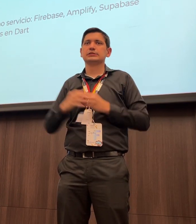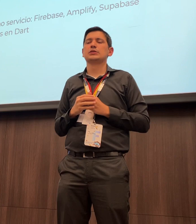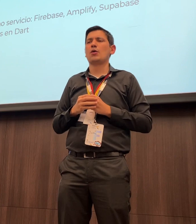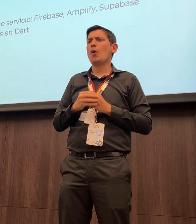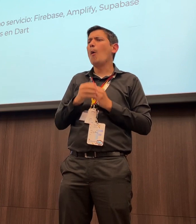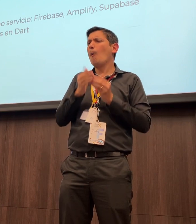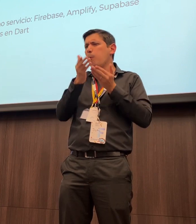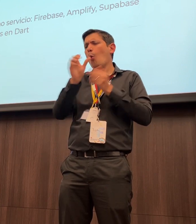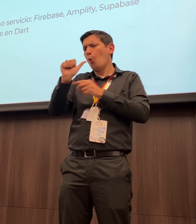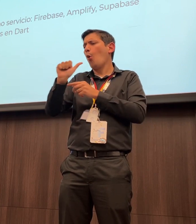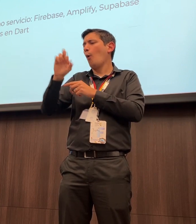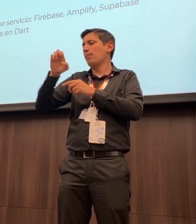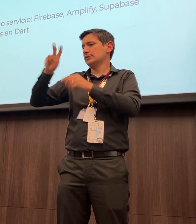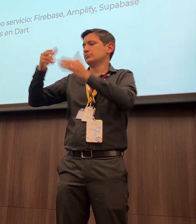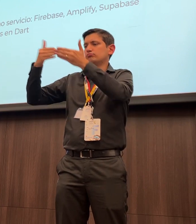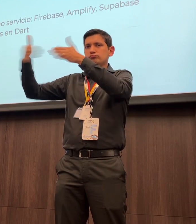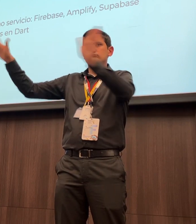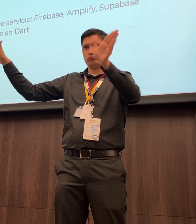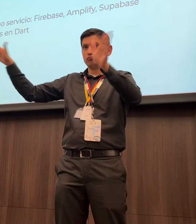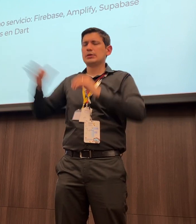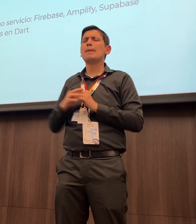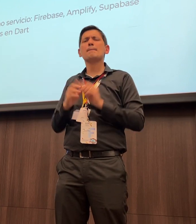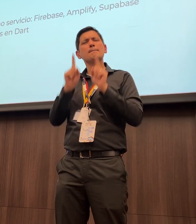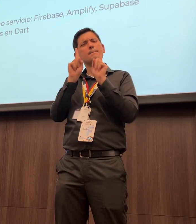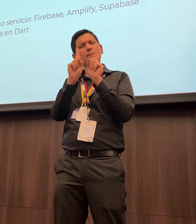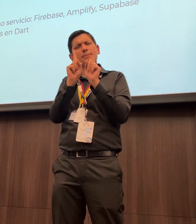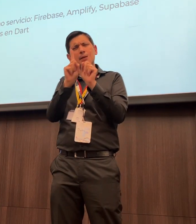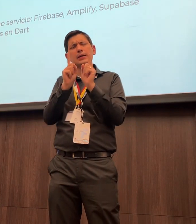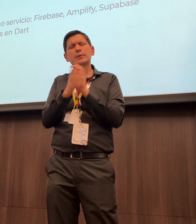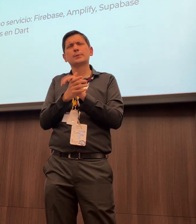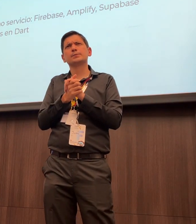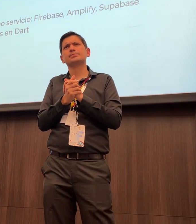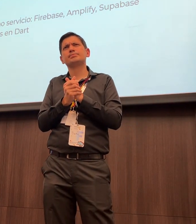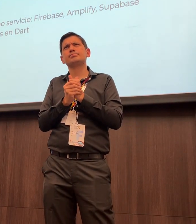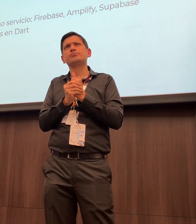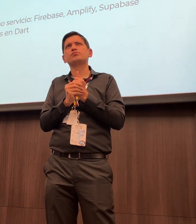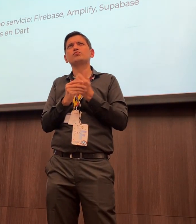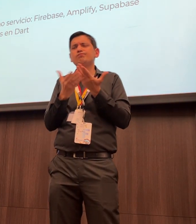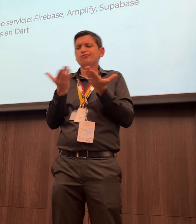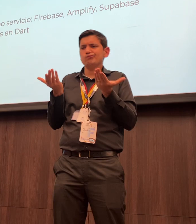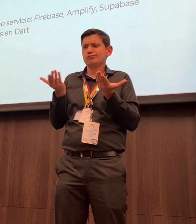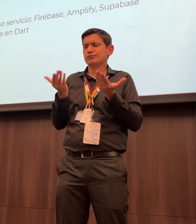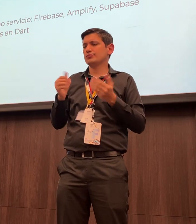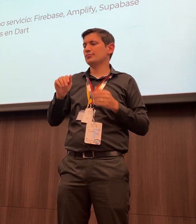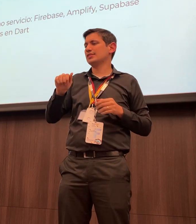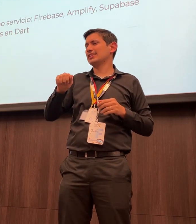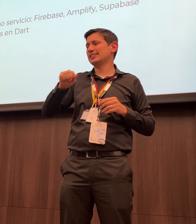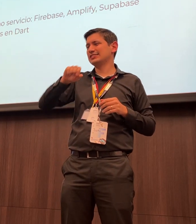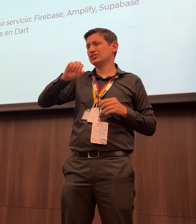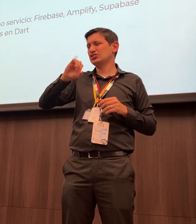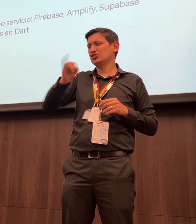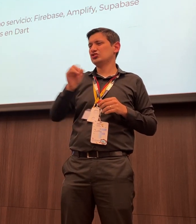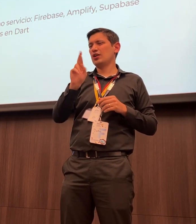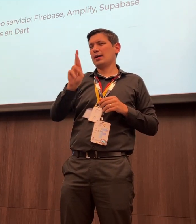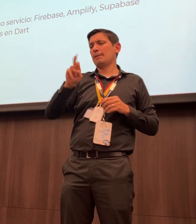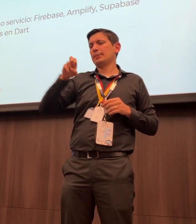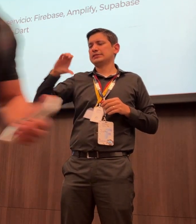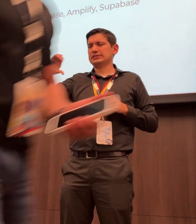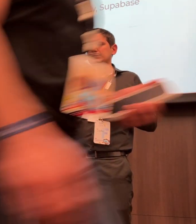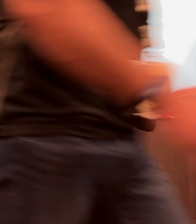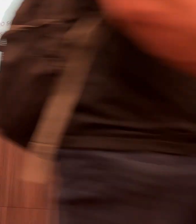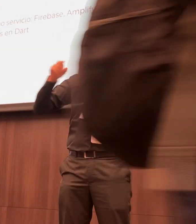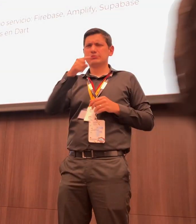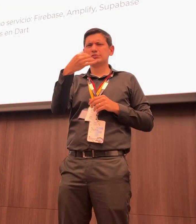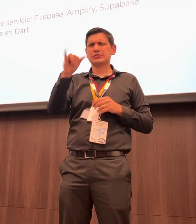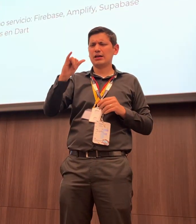opciones más open source. Pero bueno, también cómo situamos gRPC también. A nosotros estar